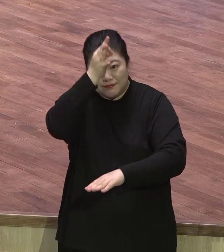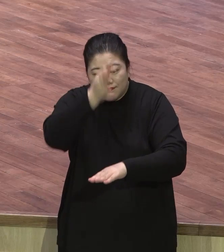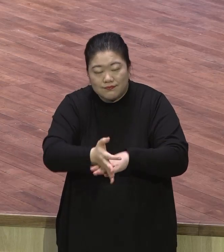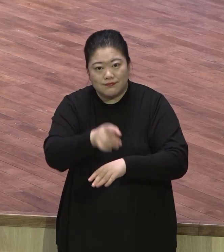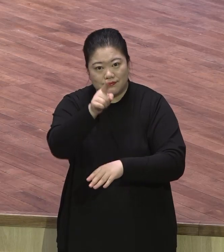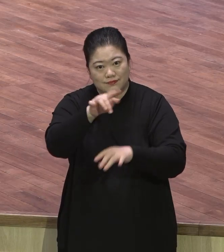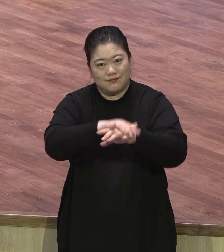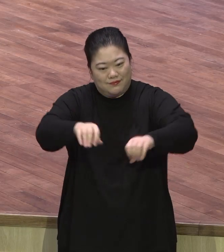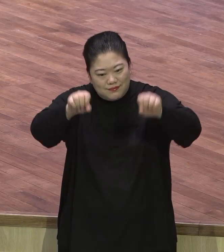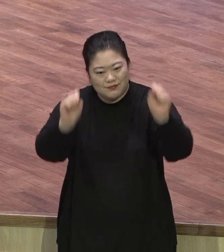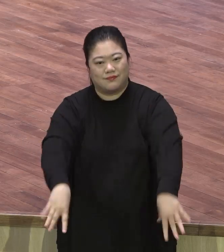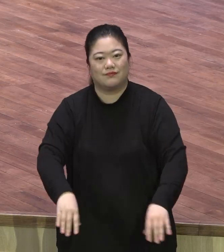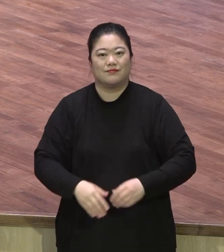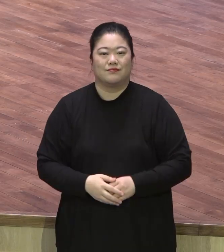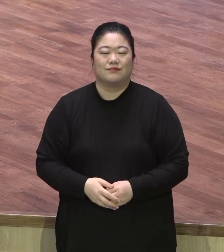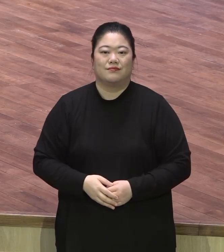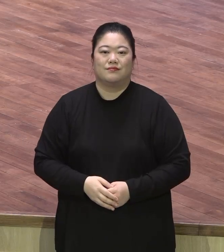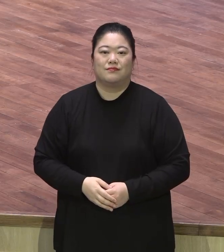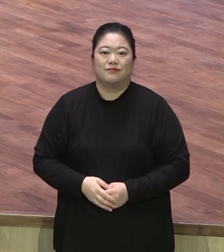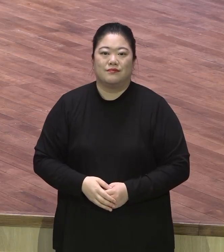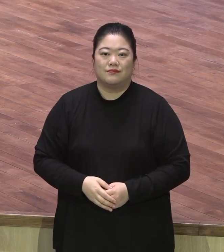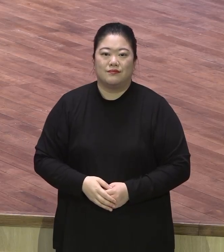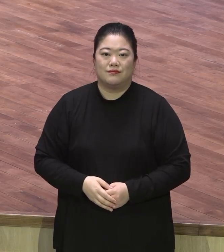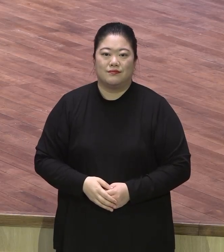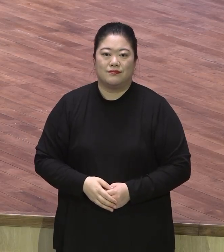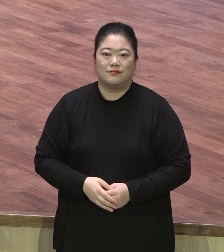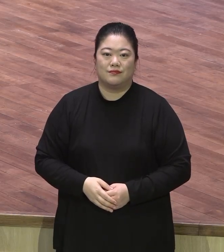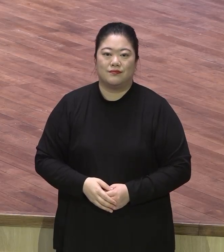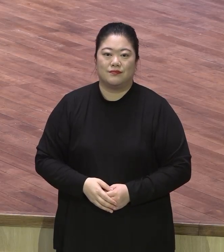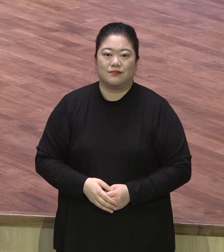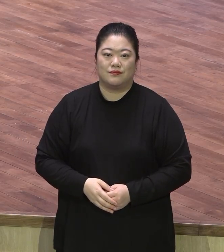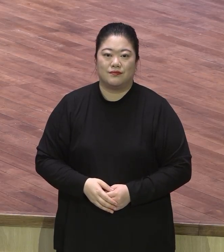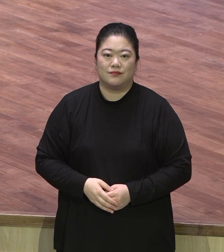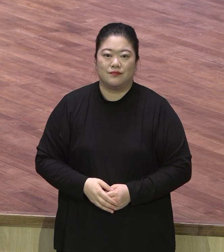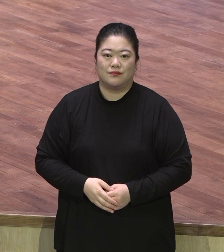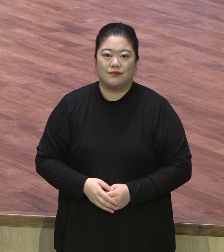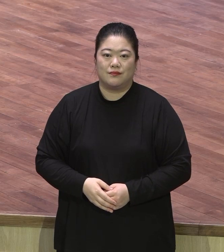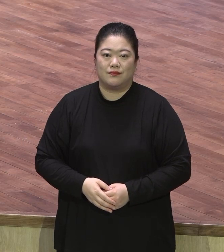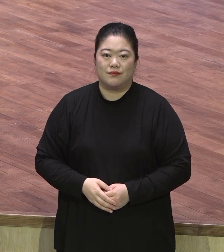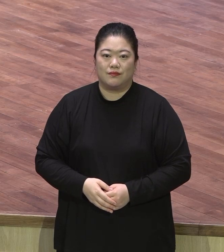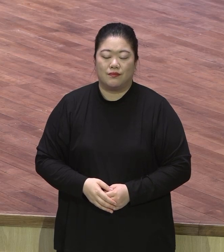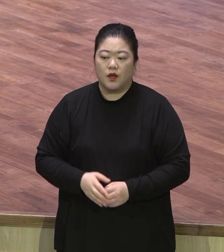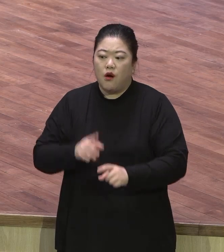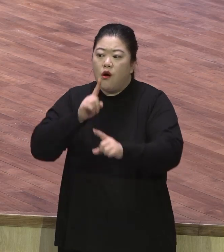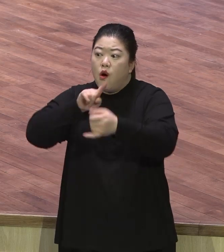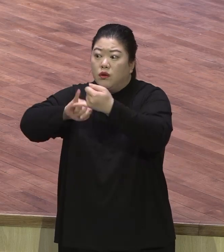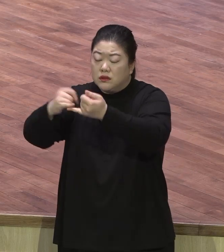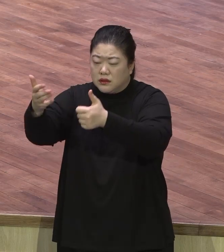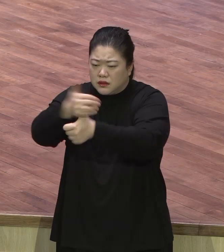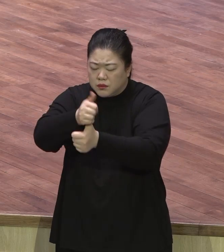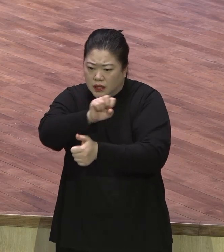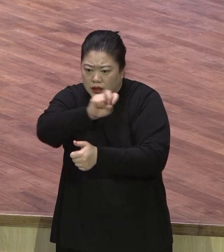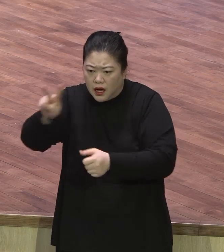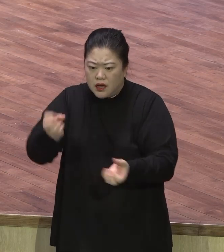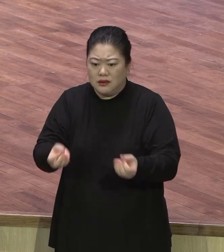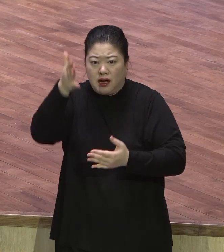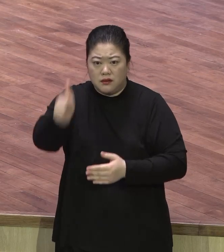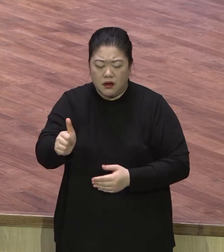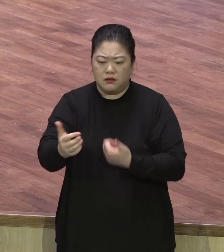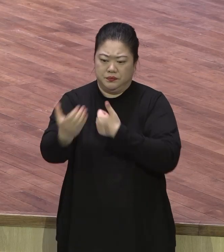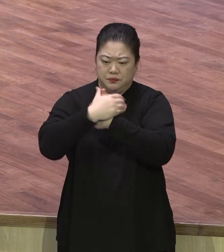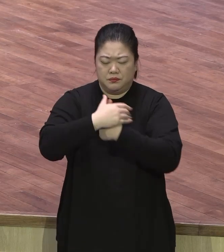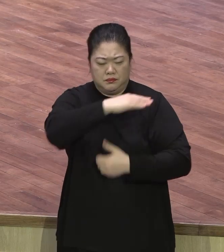불행해 왜 제사장 축복을 사명을 못 누려가지고 정인대